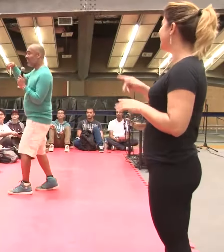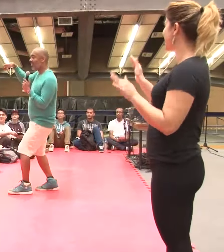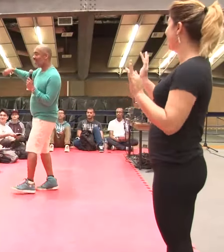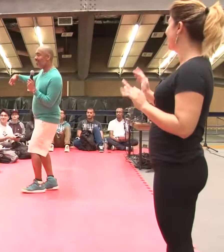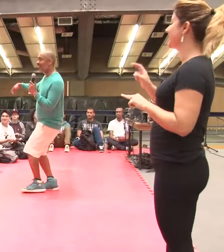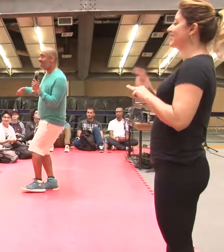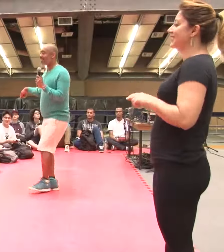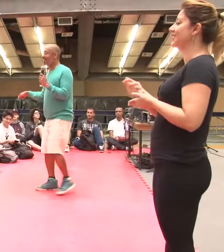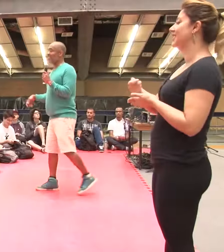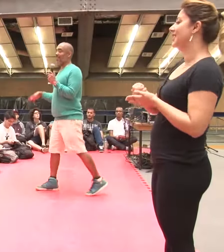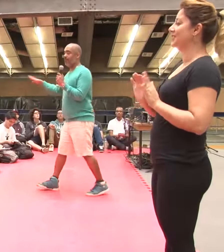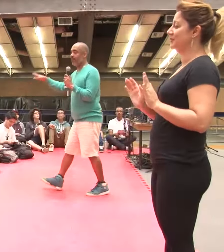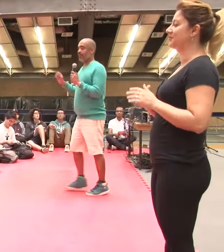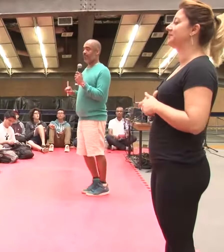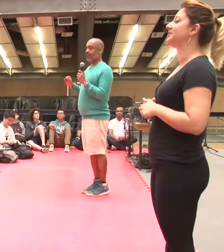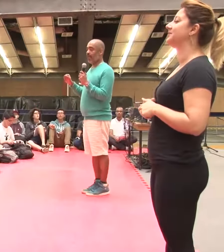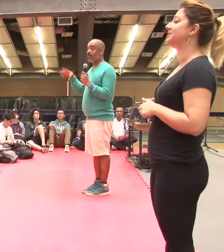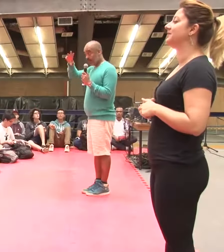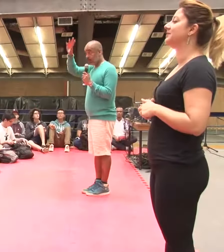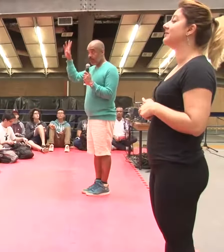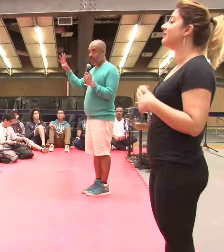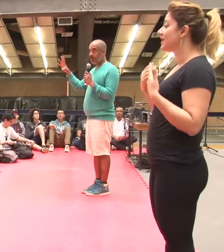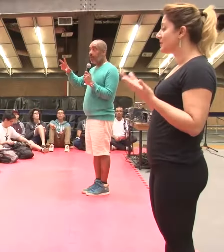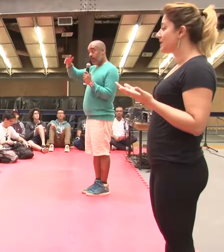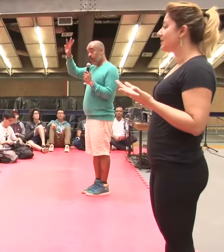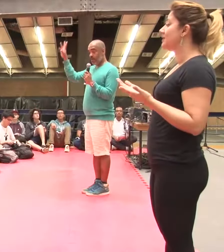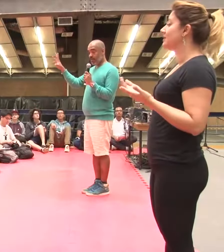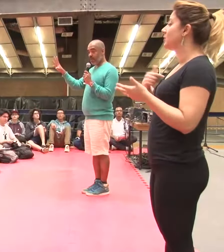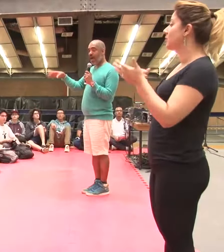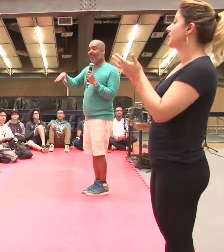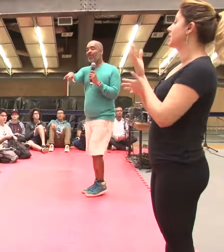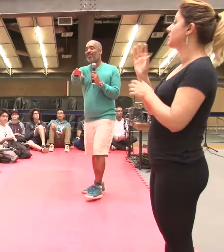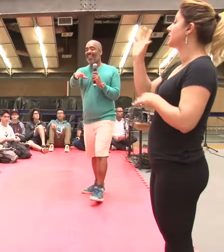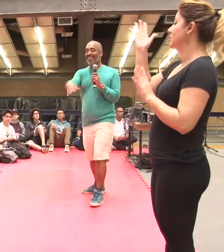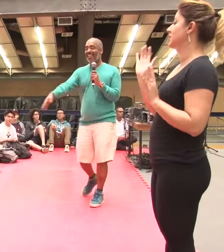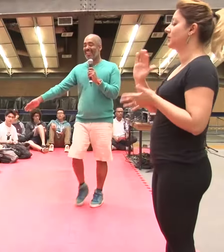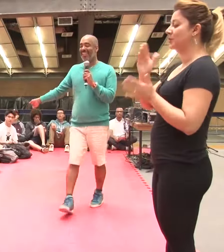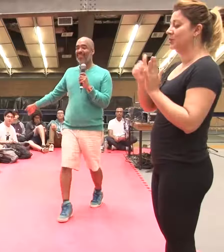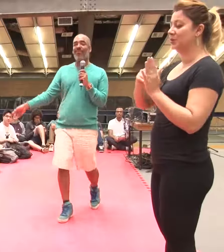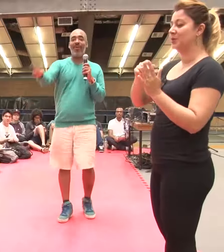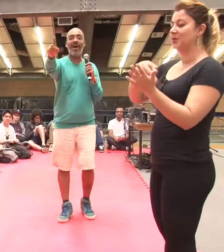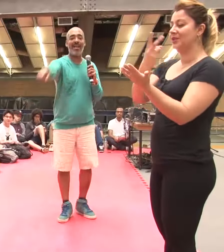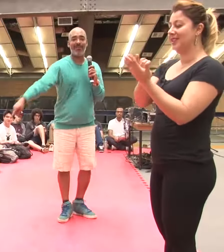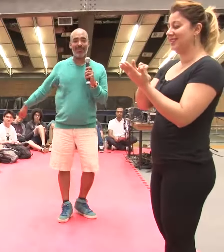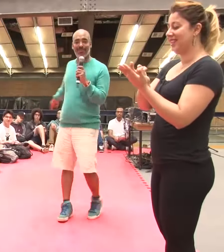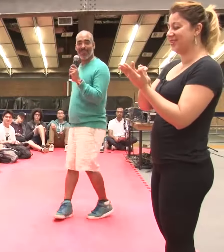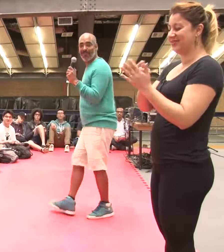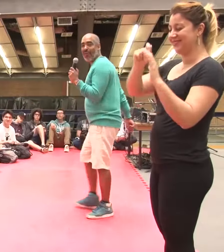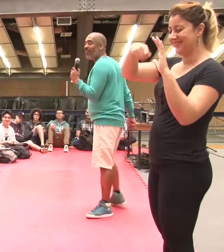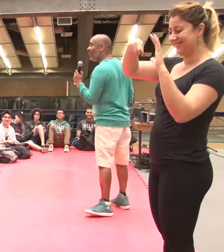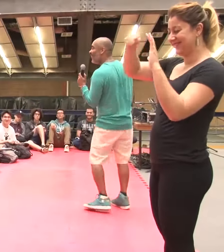ali, você está diga, você quer, pronto. Né? Mas estou criando uma situação. Ah, todo mundo deitado, lindo. Filma ela,